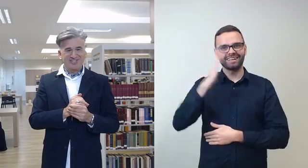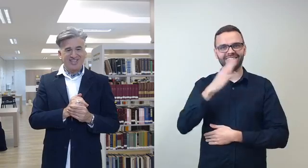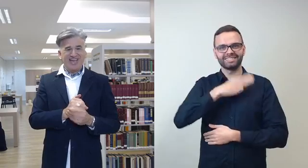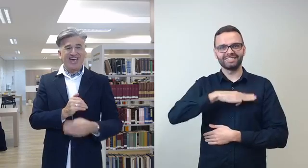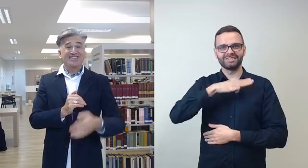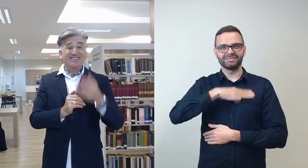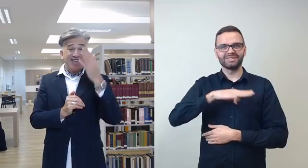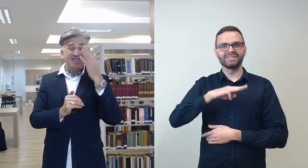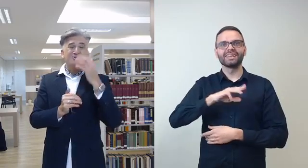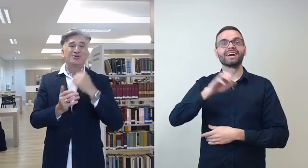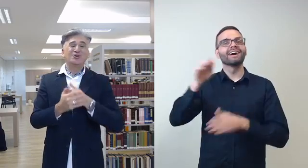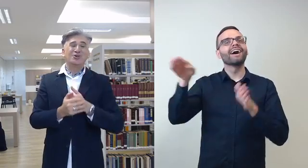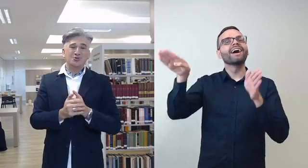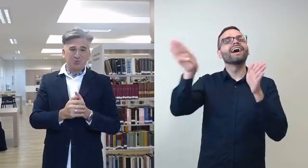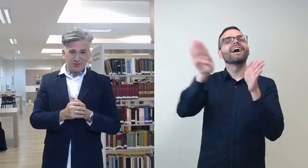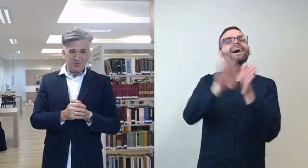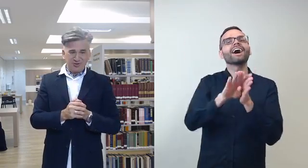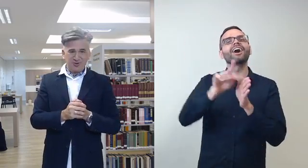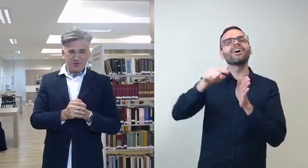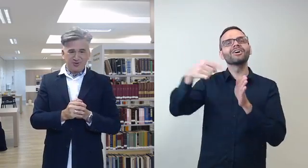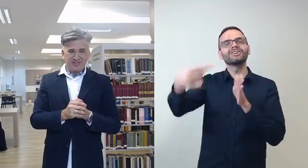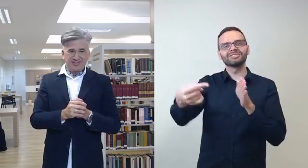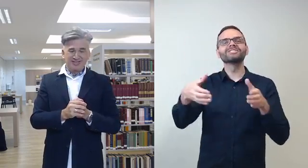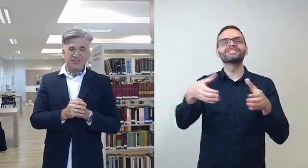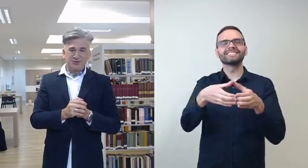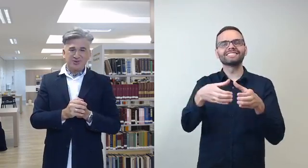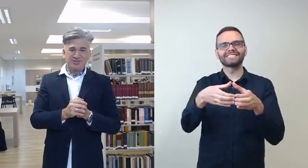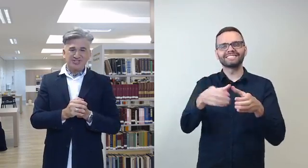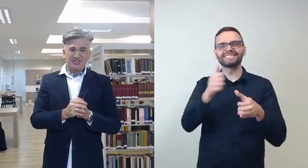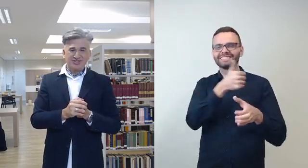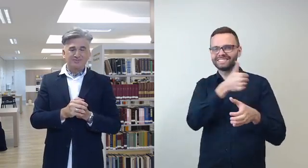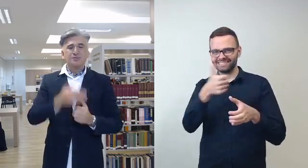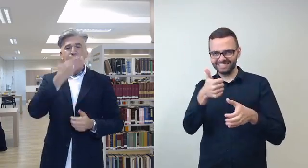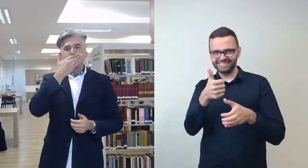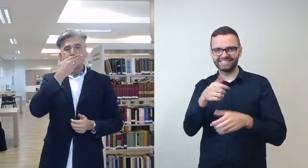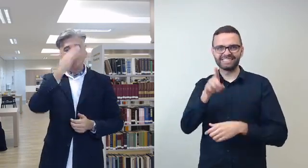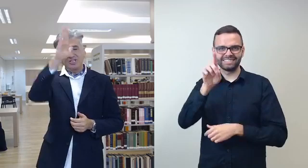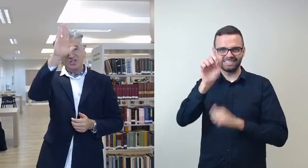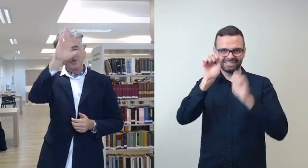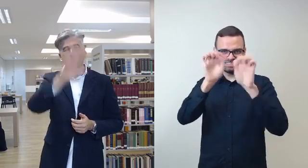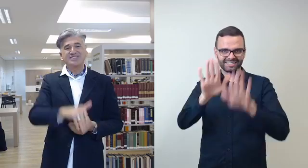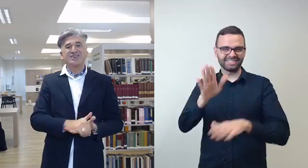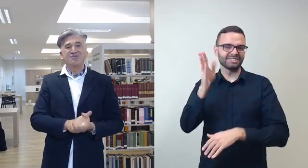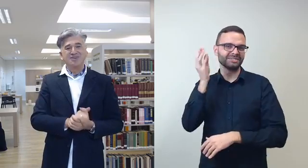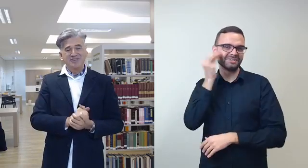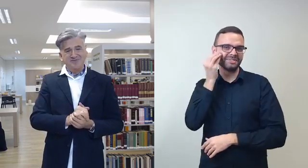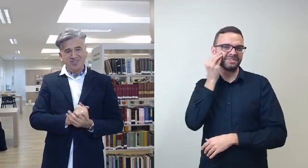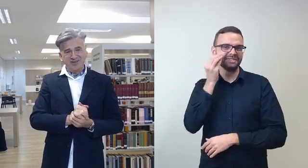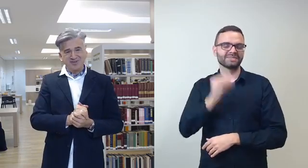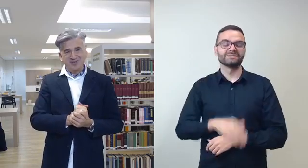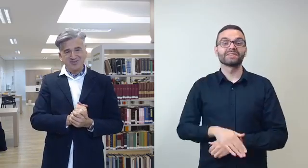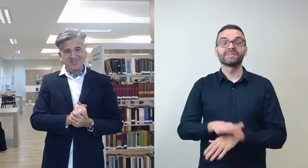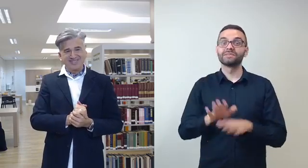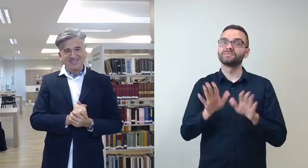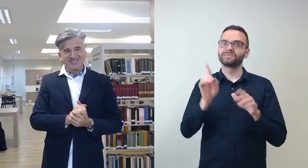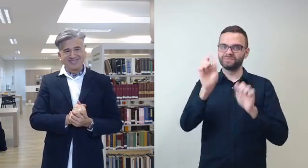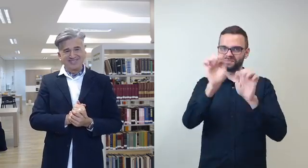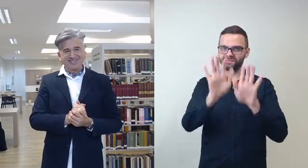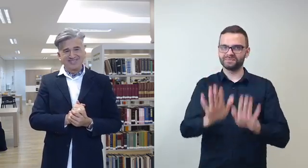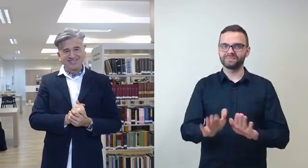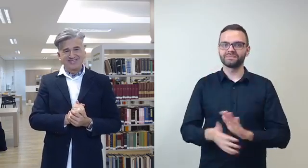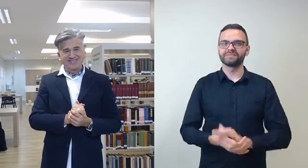misericórdia. Até o nosso próximo encontro, se Deus permitir. Beijão no coração. Fica com Deus.